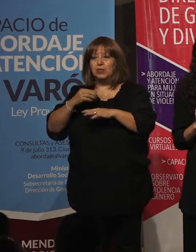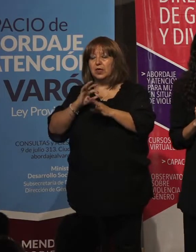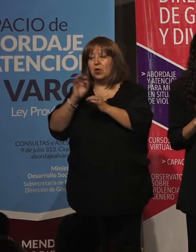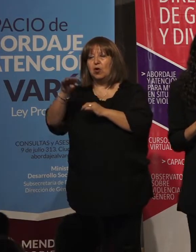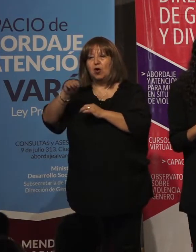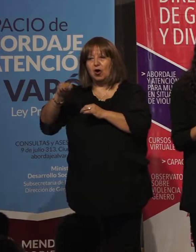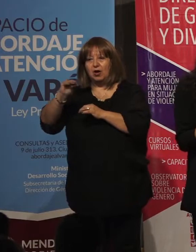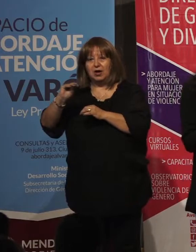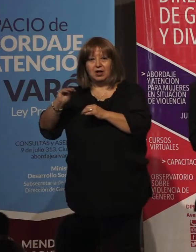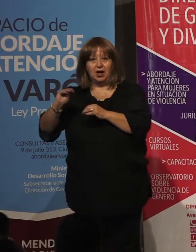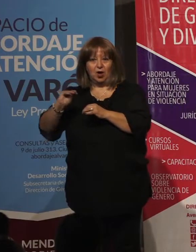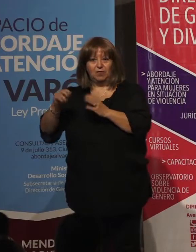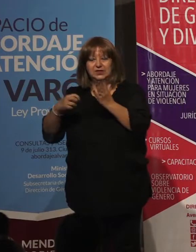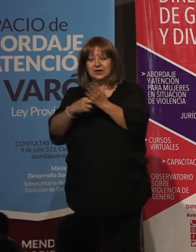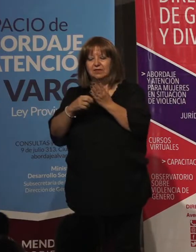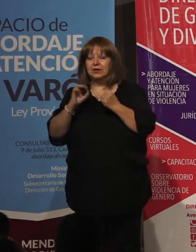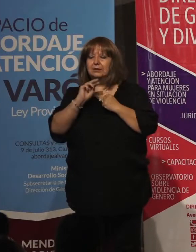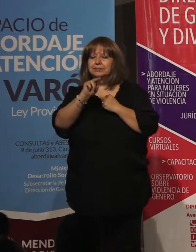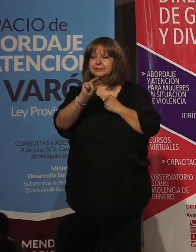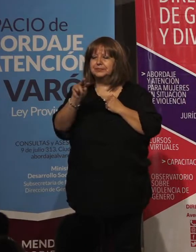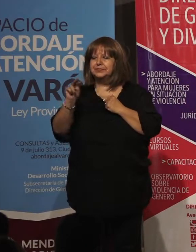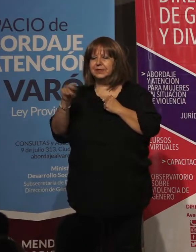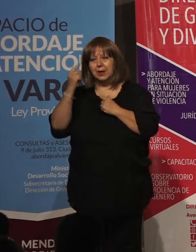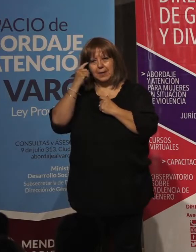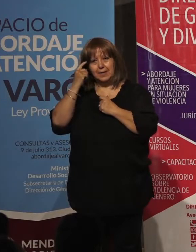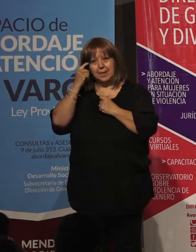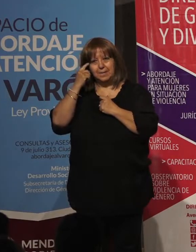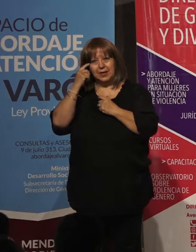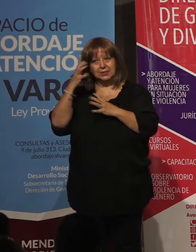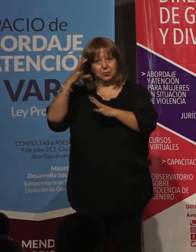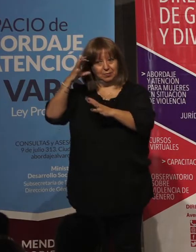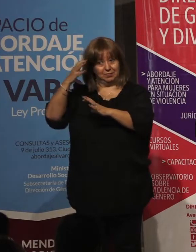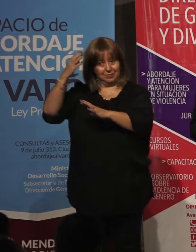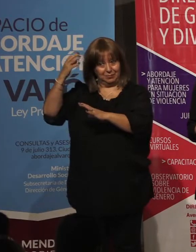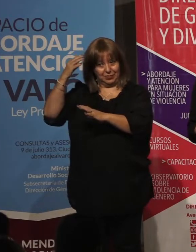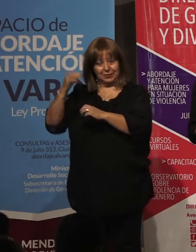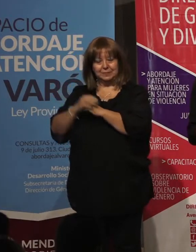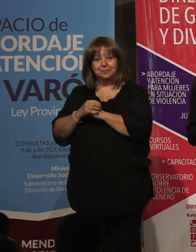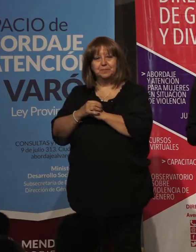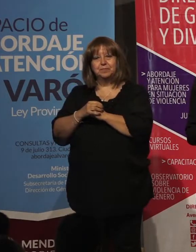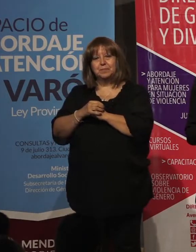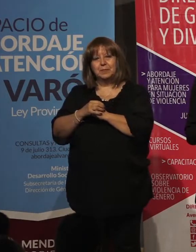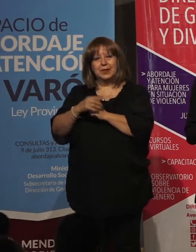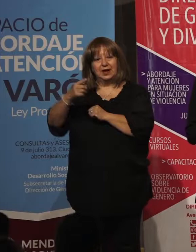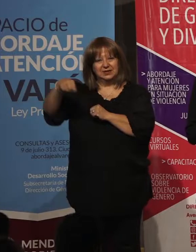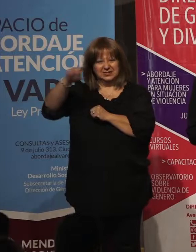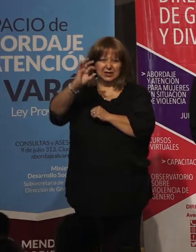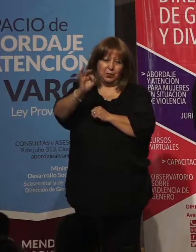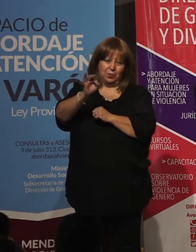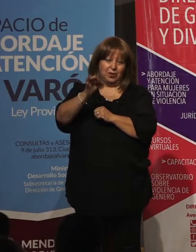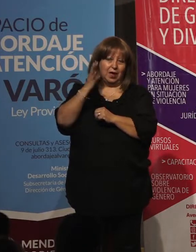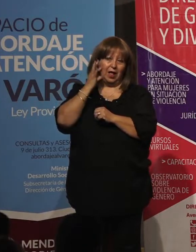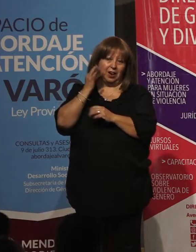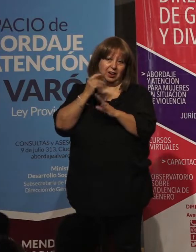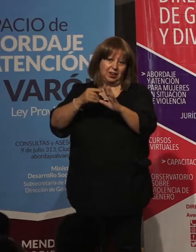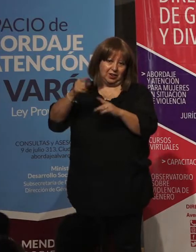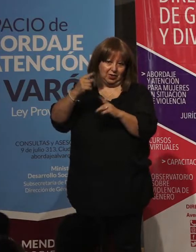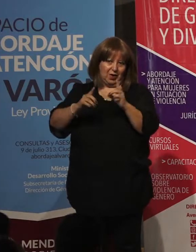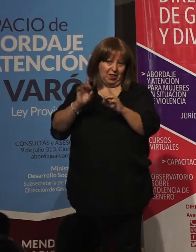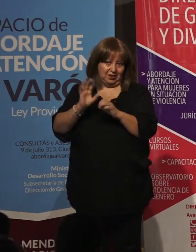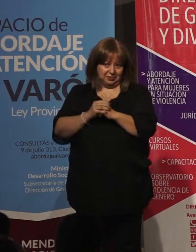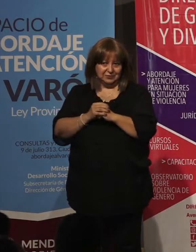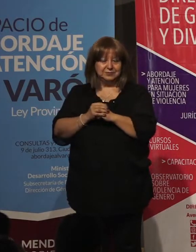fiscal o que recorro una oficina fiscal, pienso en esto y tengo un recuerdo. Seguramente a todas les ha pasado alguna vez